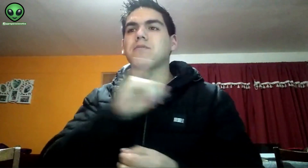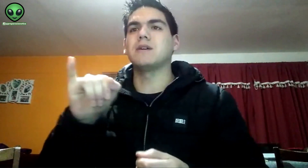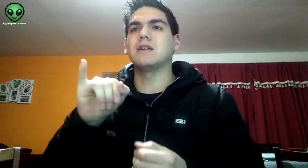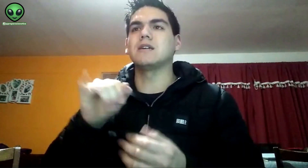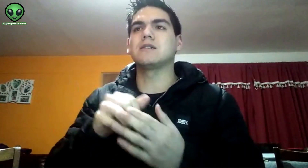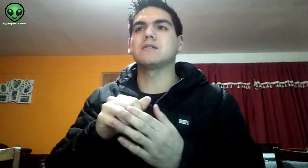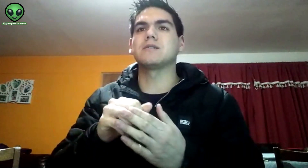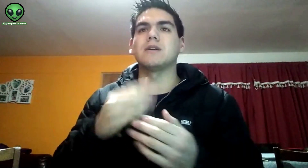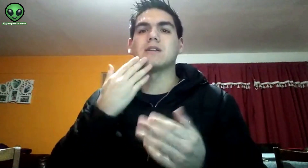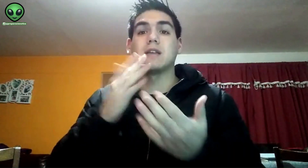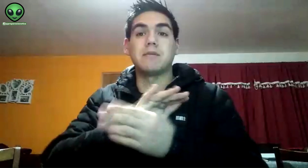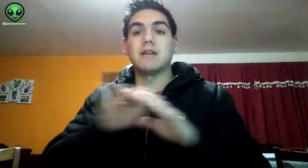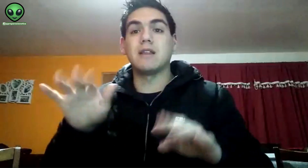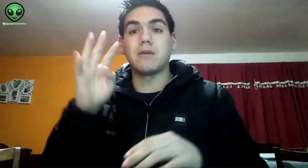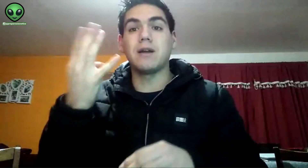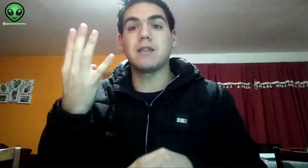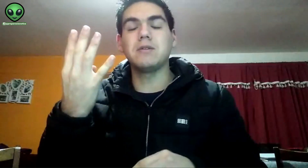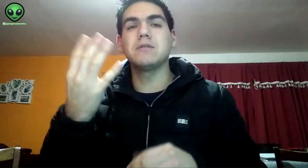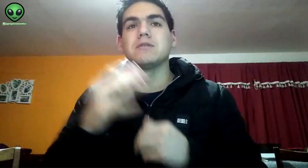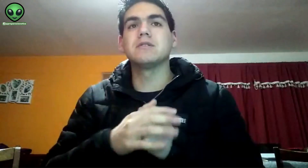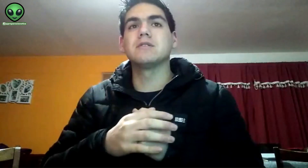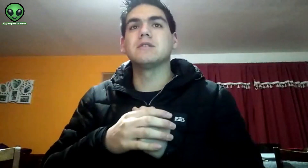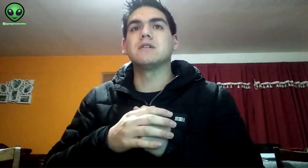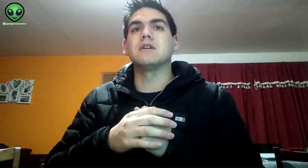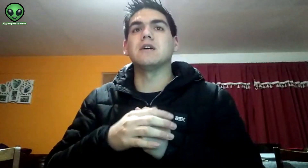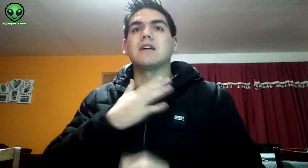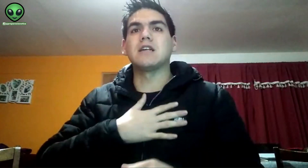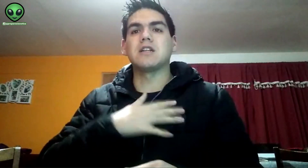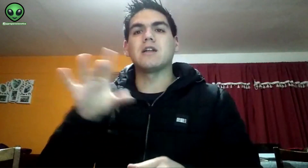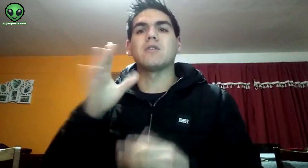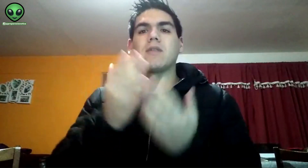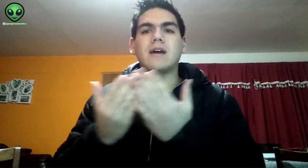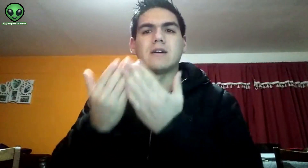Después, cuando terminé de cuarto, quise estudiar